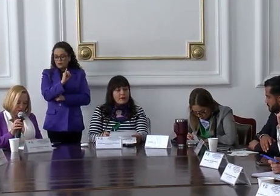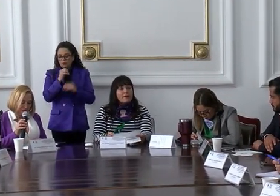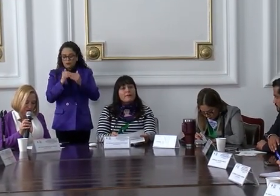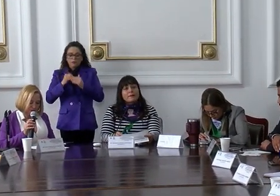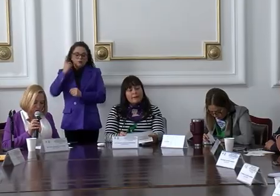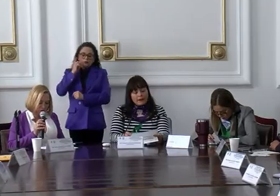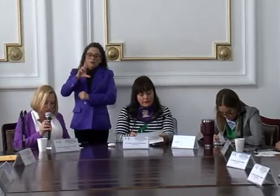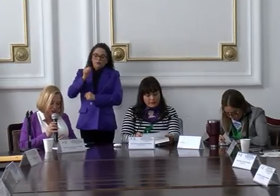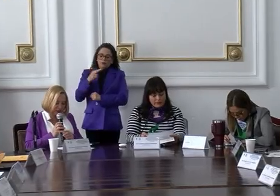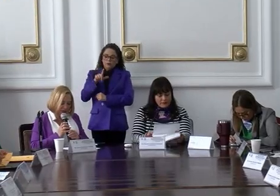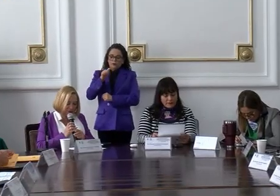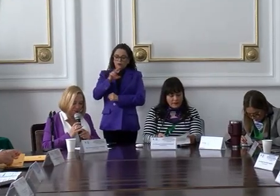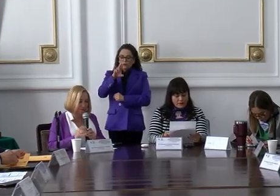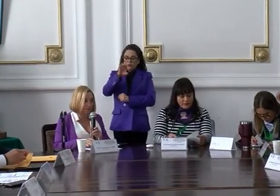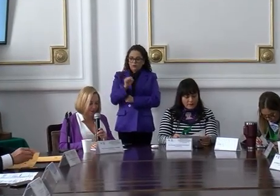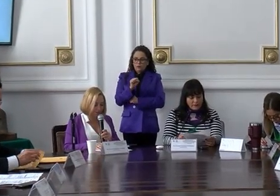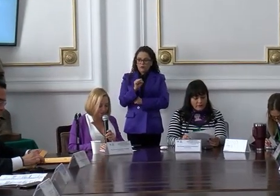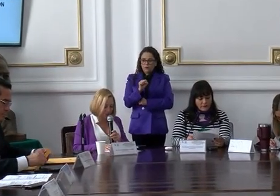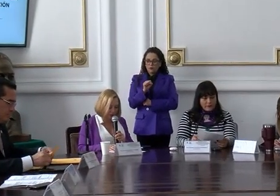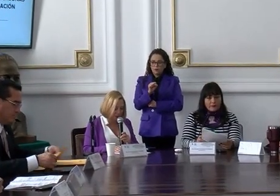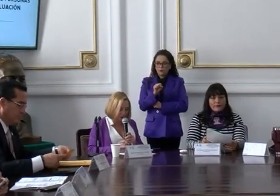Diputado Raúl de Jesús Torres Guerrero.